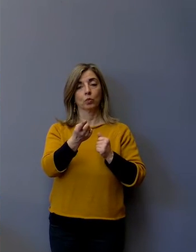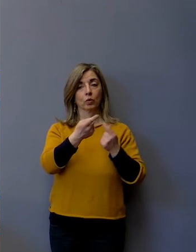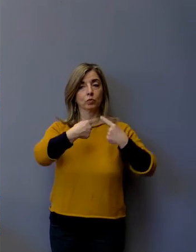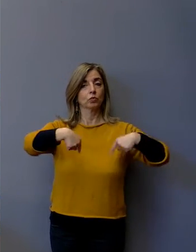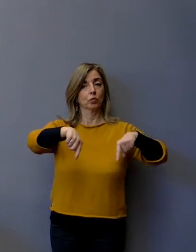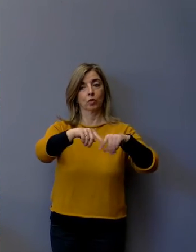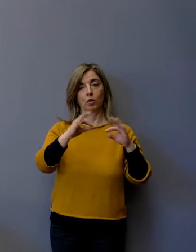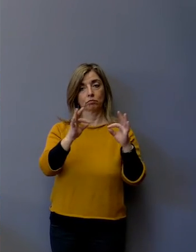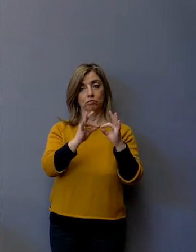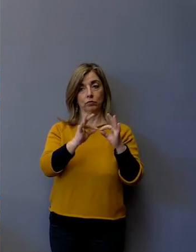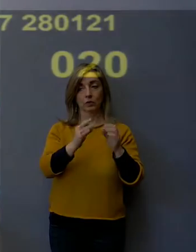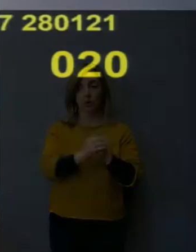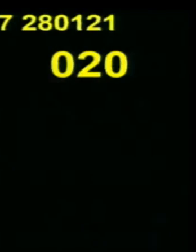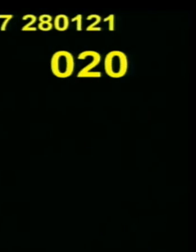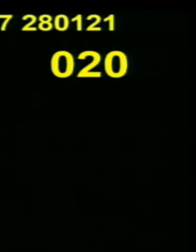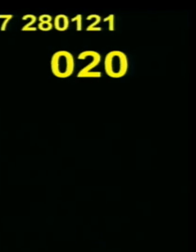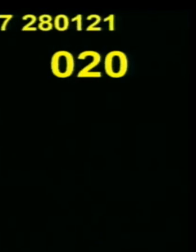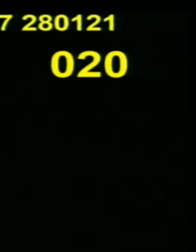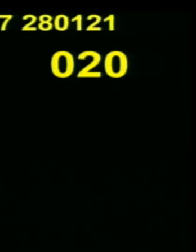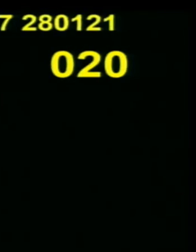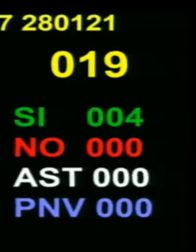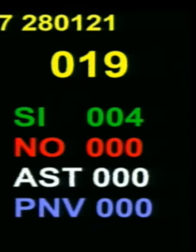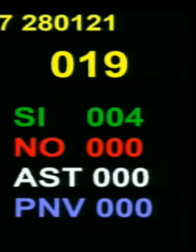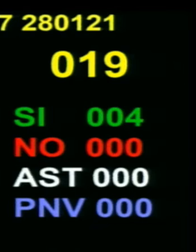giunta si vota